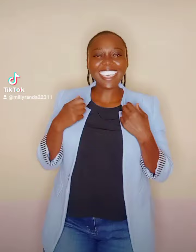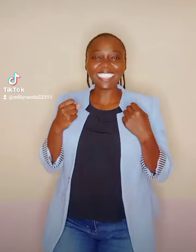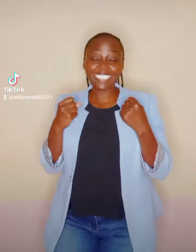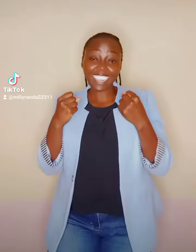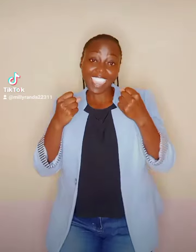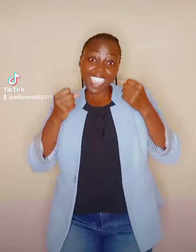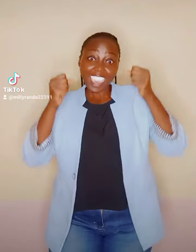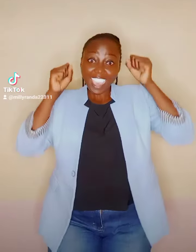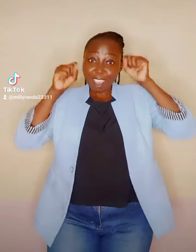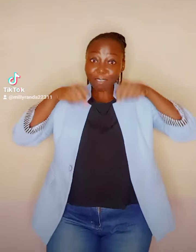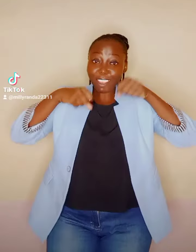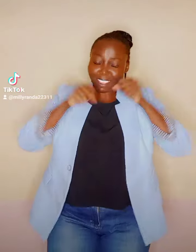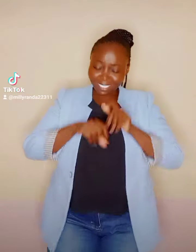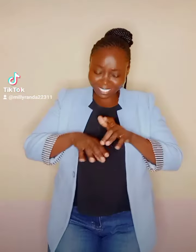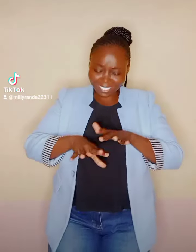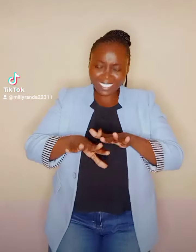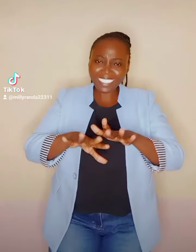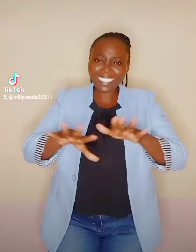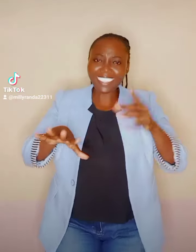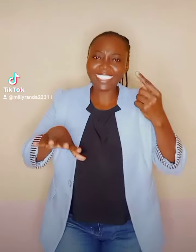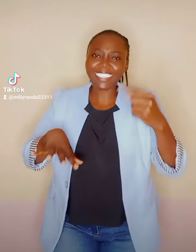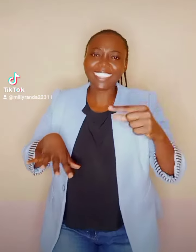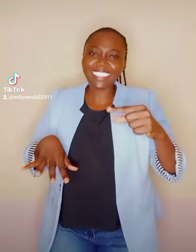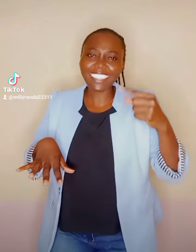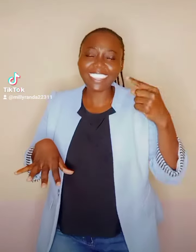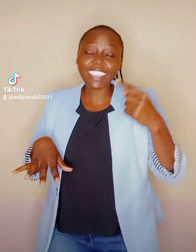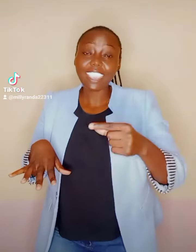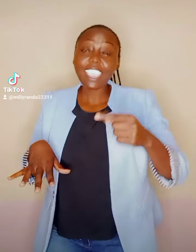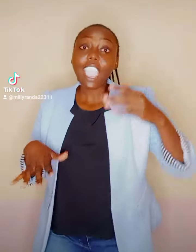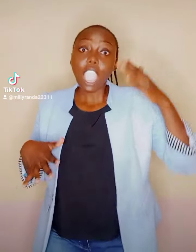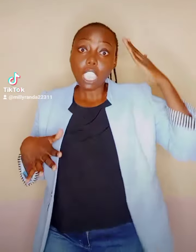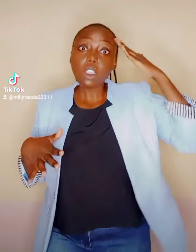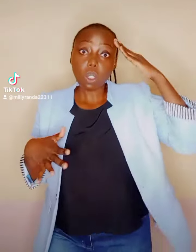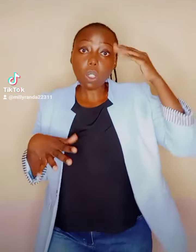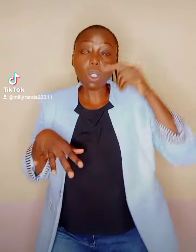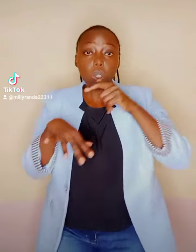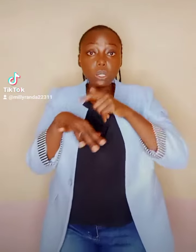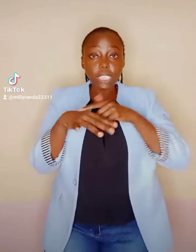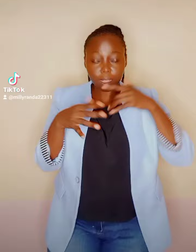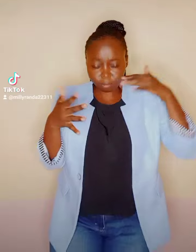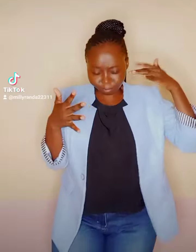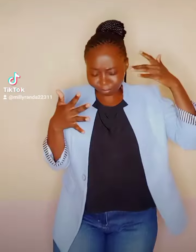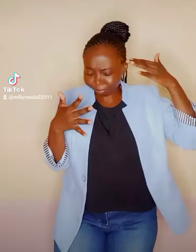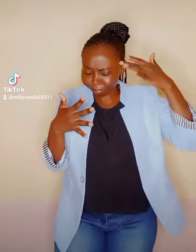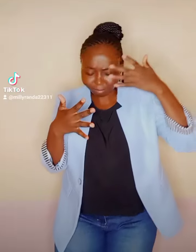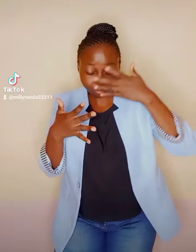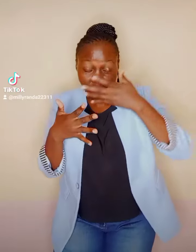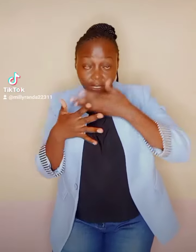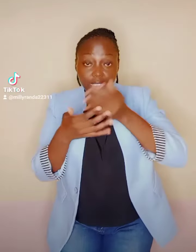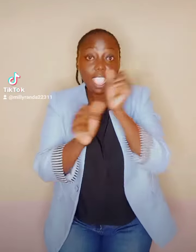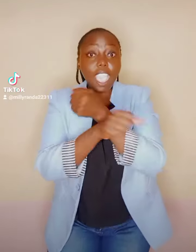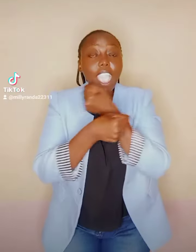nguvu, naweza kutangaza injili. Najua wakati utafika,